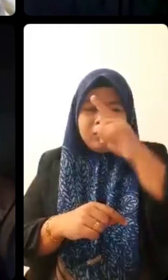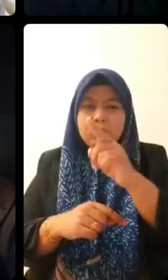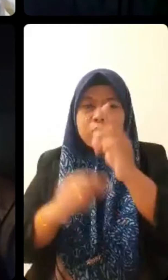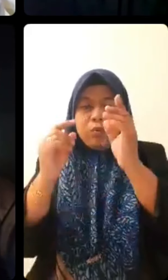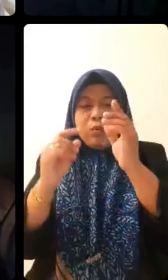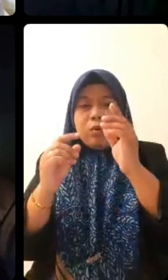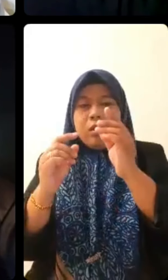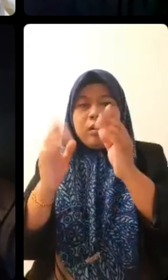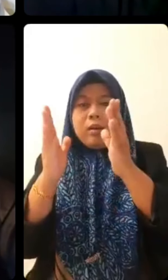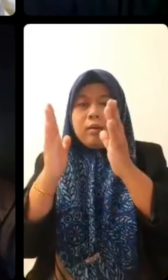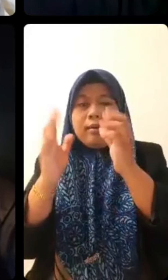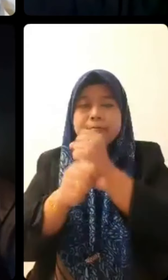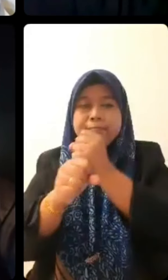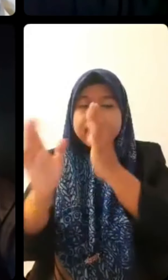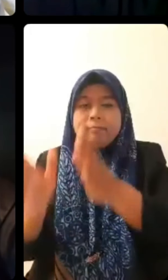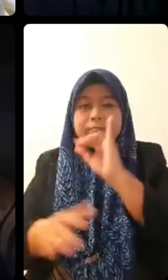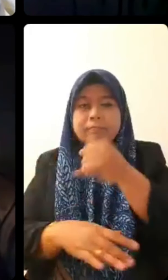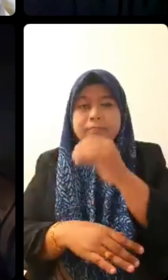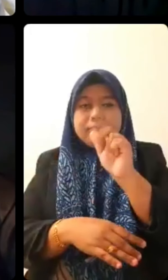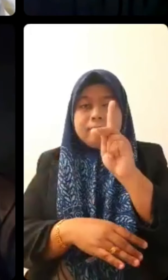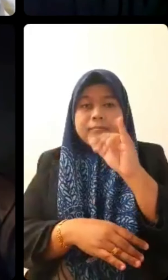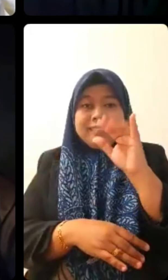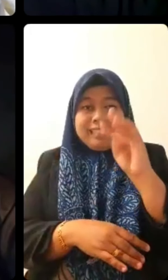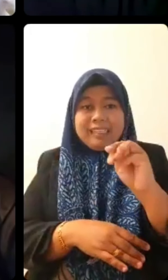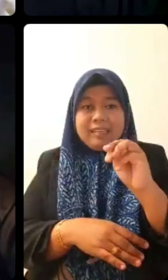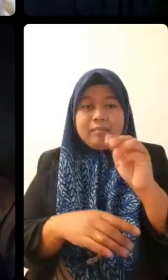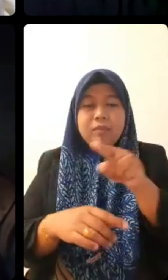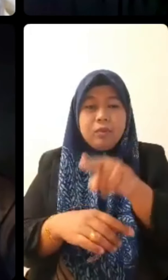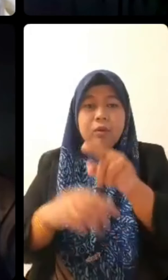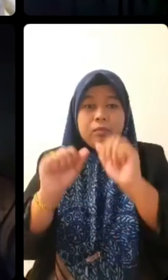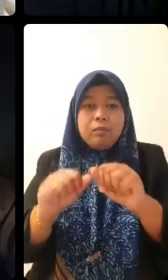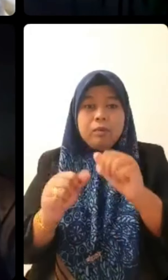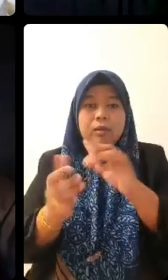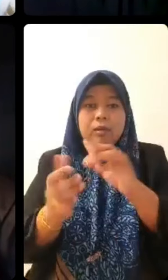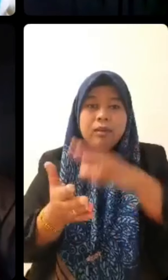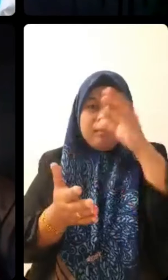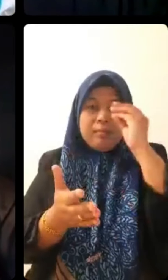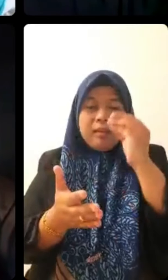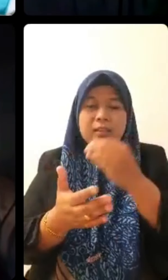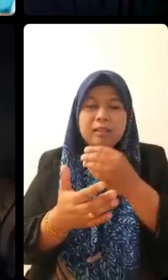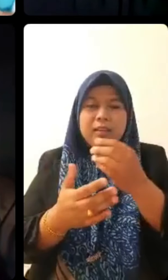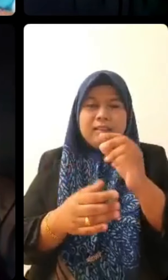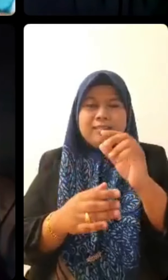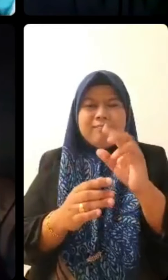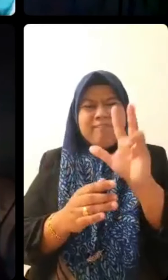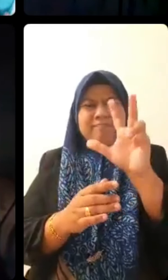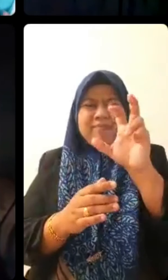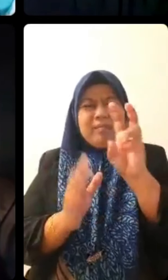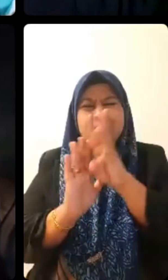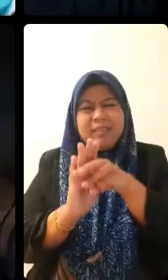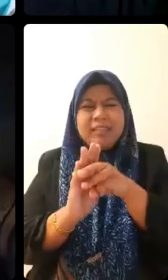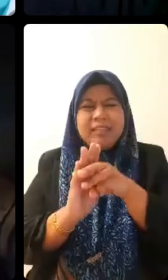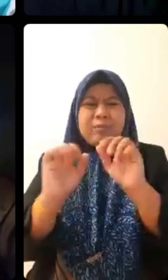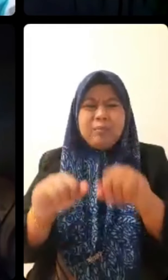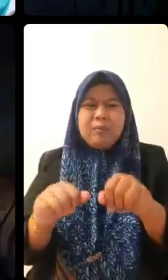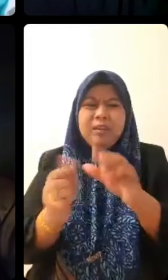Diorang dapat menguasainya dalam tempoh tak sampai setengah jam. Tak sampai setengah jam dia boleh